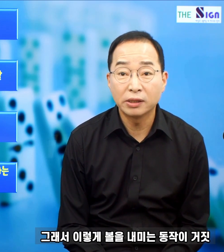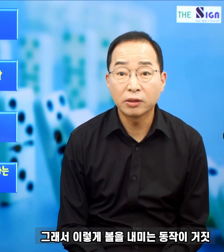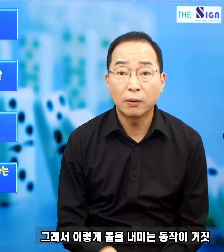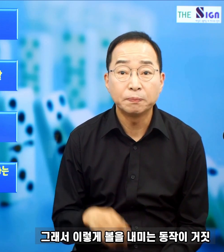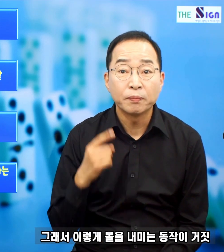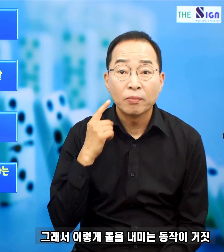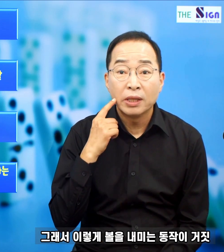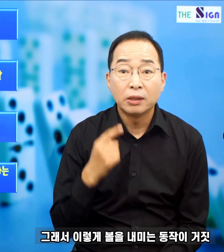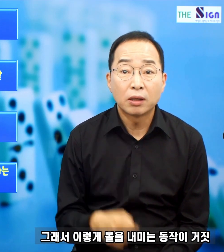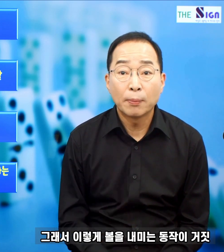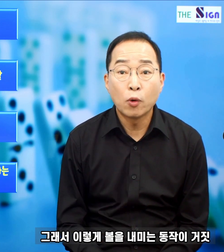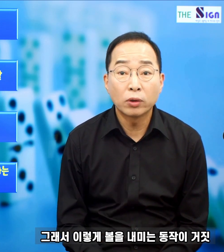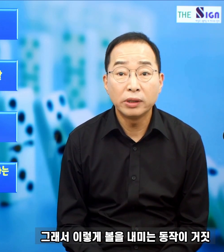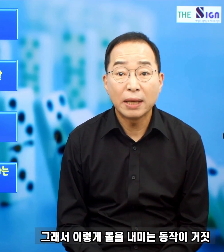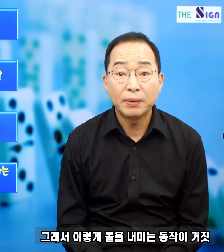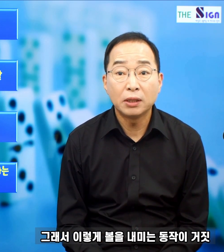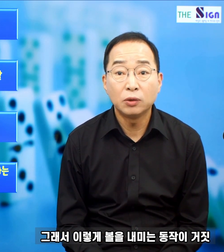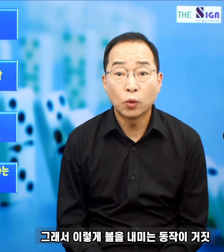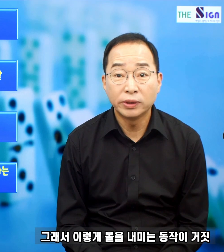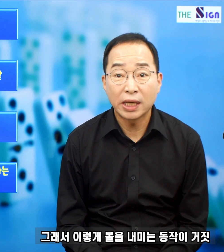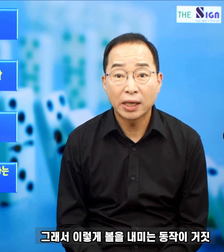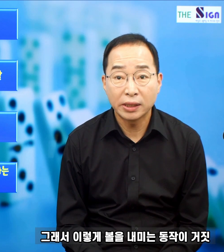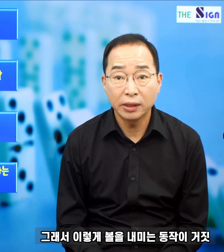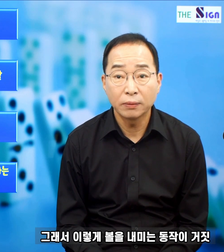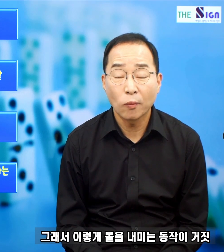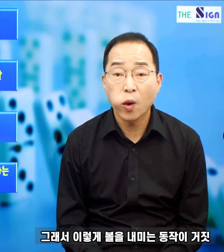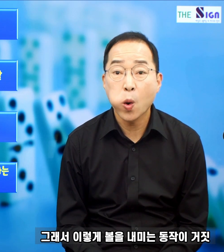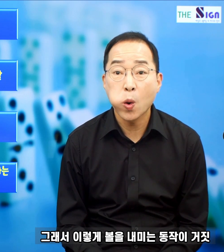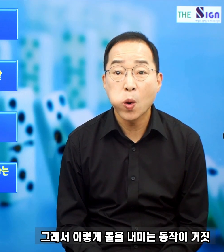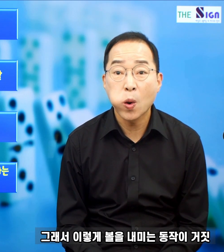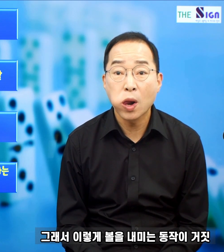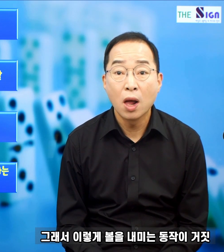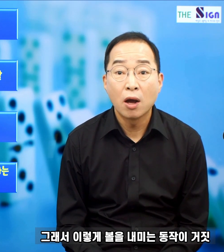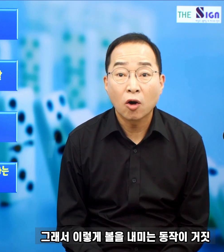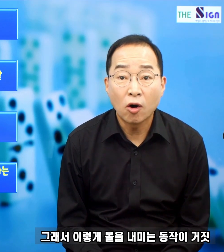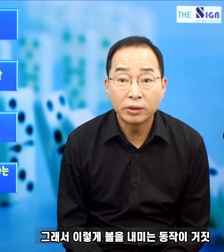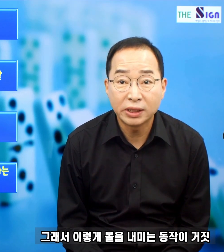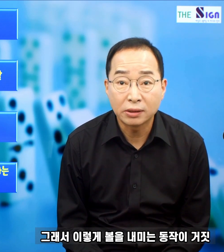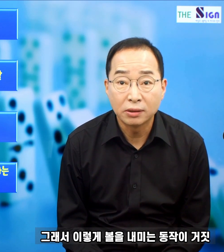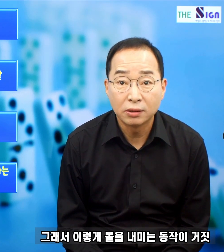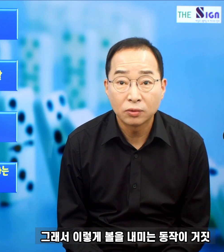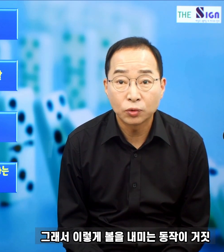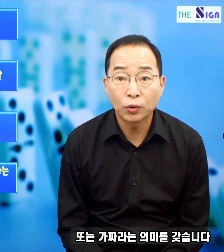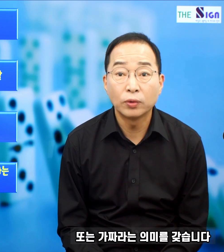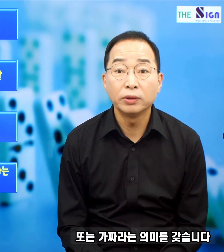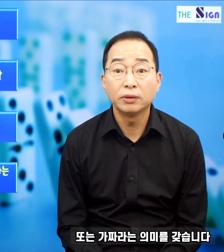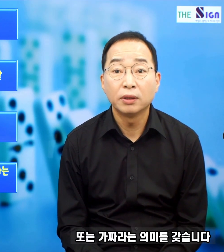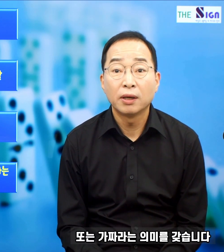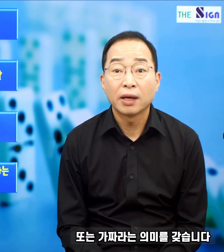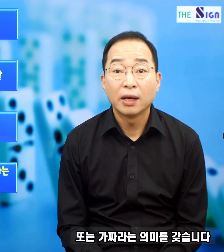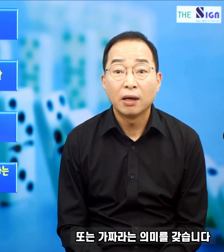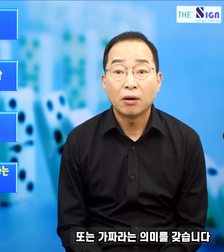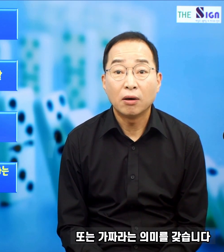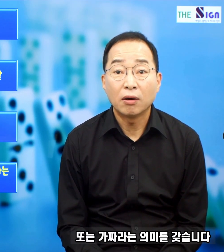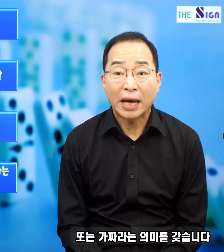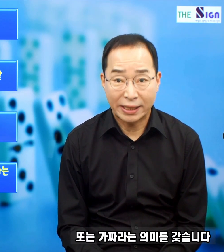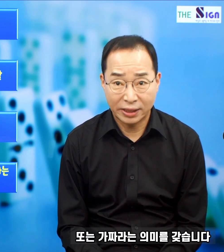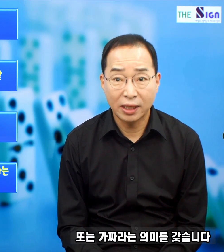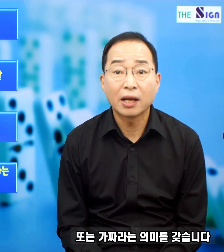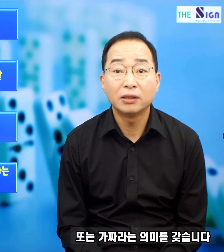그래서 이렇게 볼을 내미는 동작이 거짓 또는 가짜라는